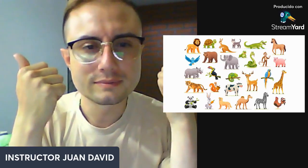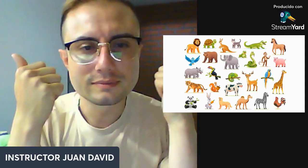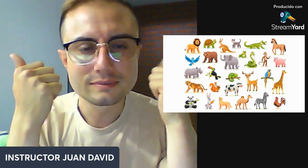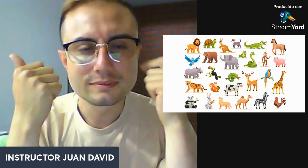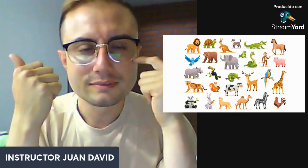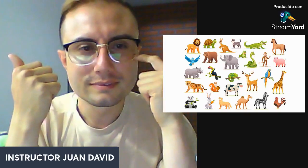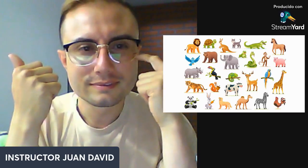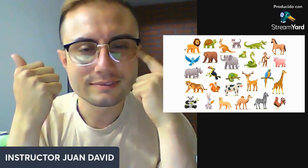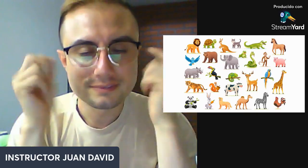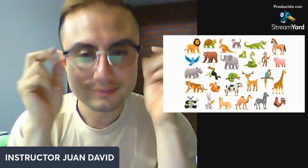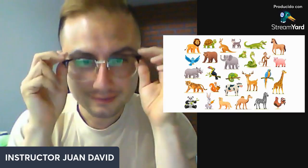No sé si pueden ver bien.